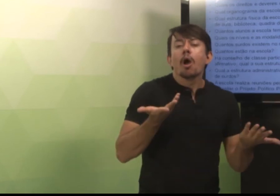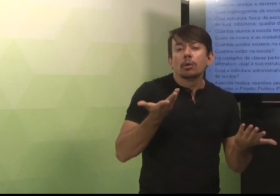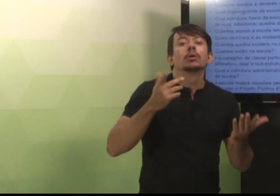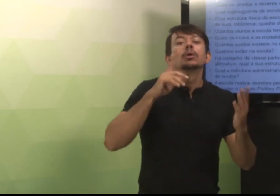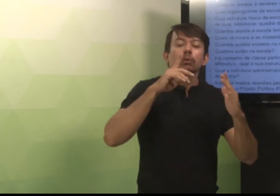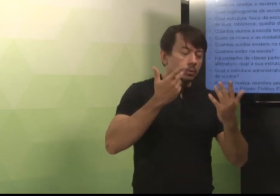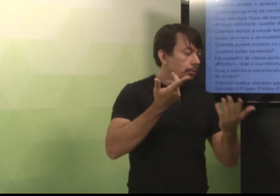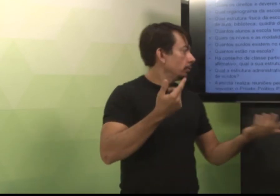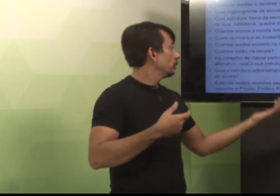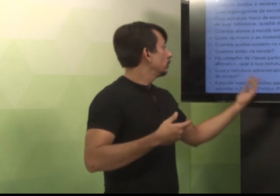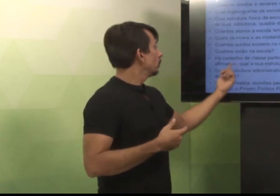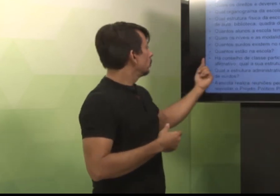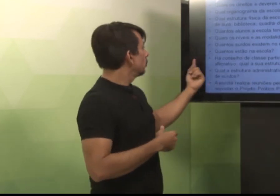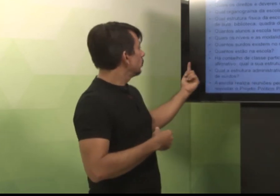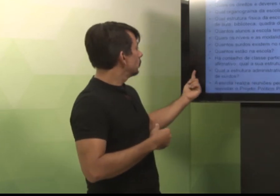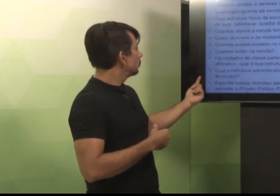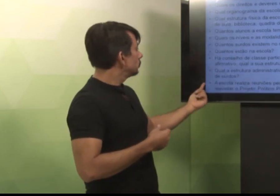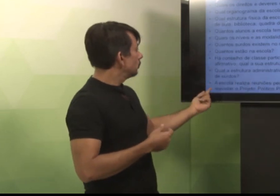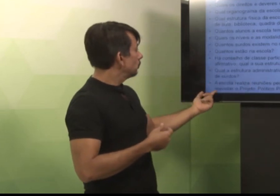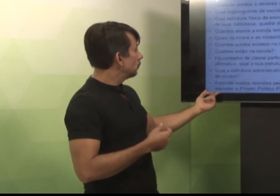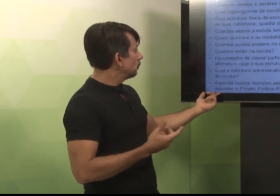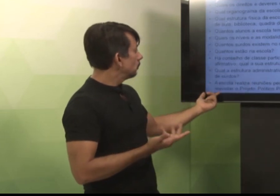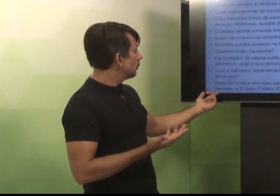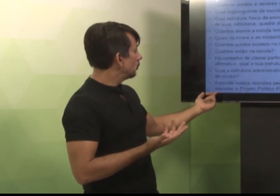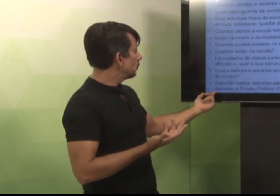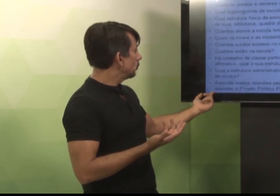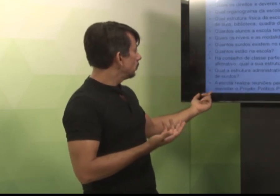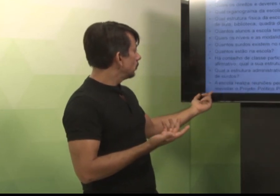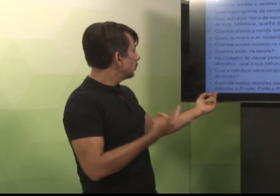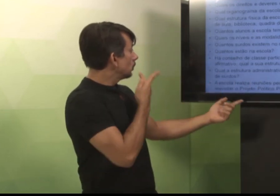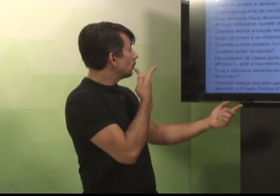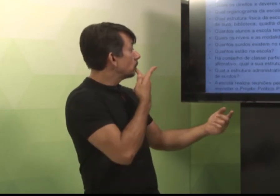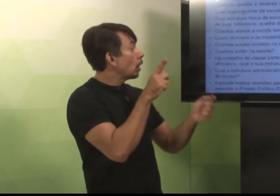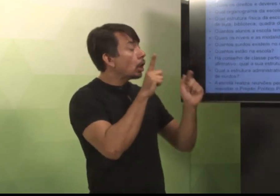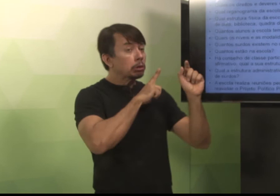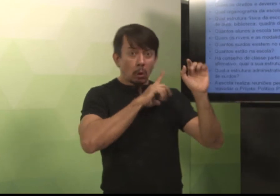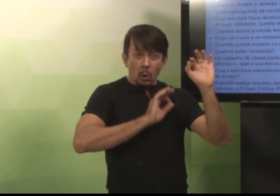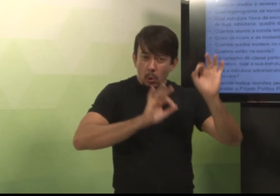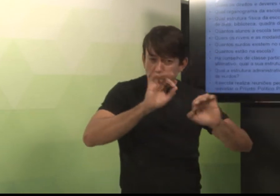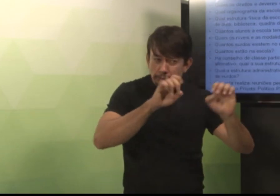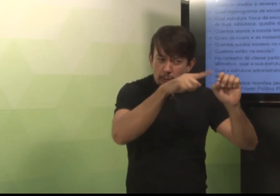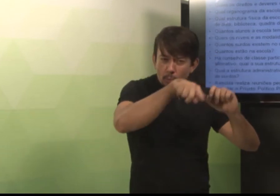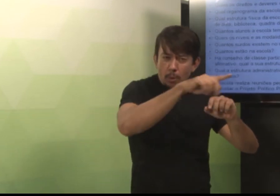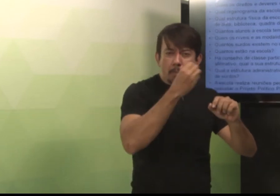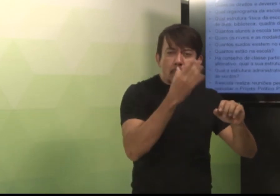funciona? Tem alunos com deficiência? Qual deficiência?